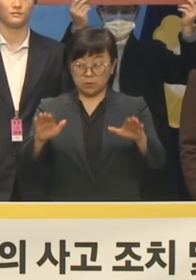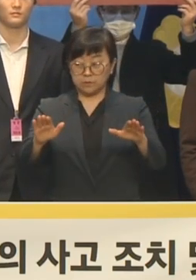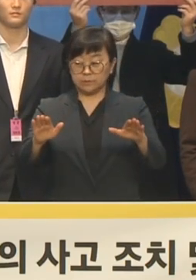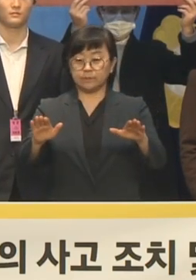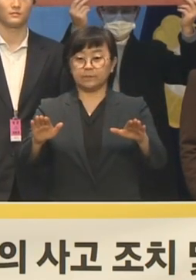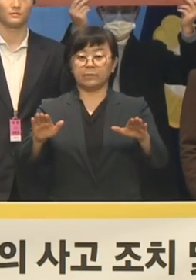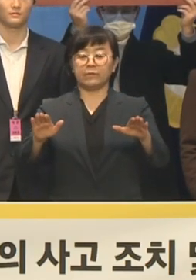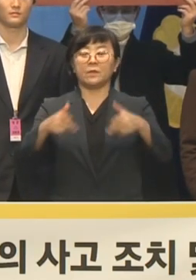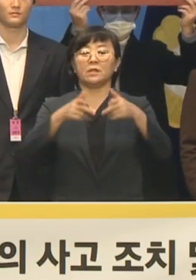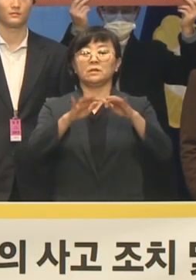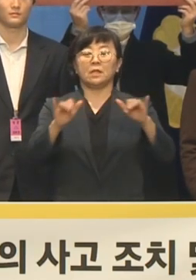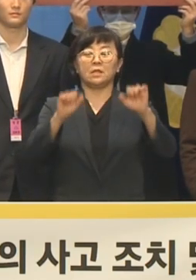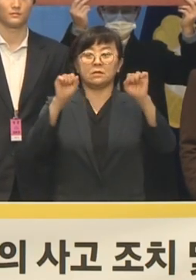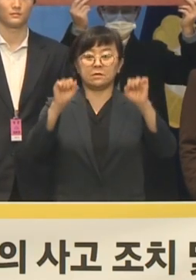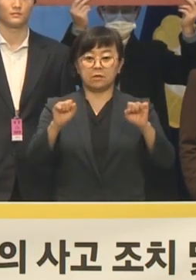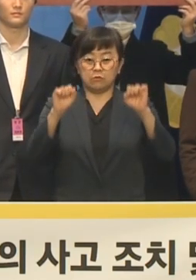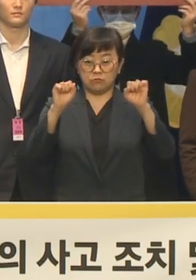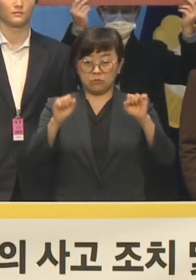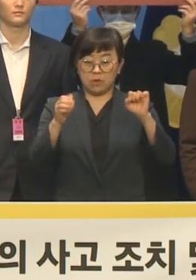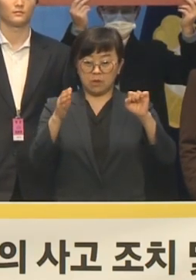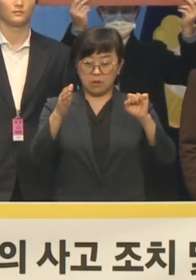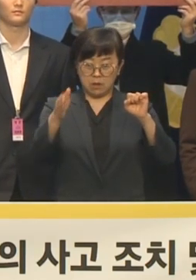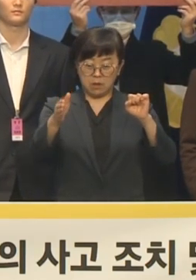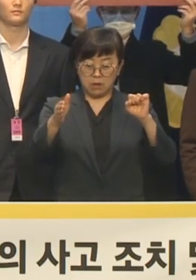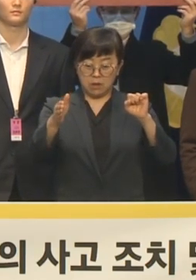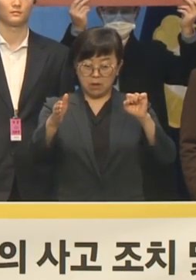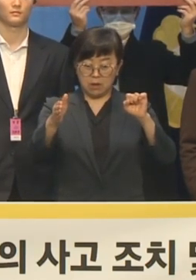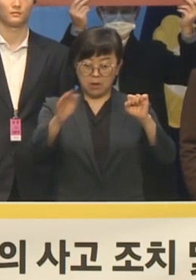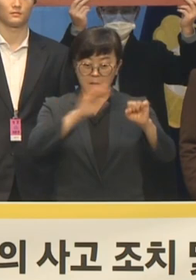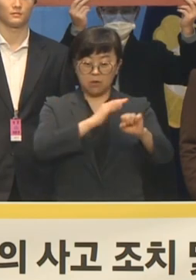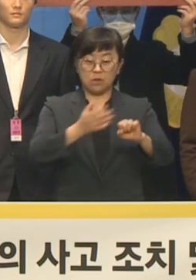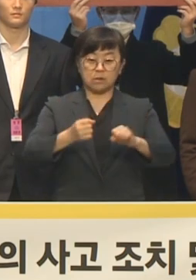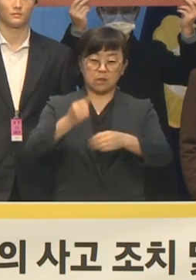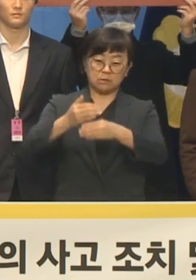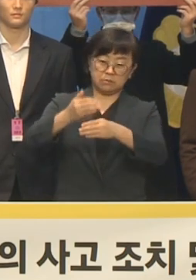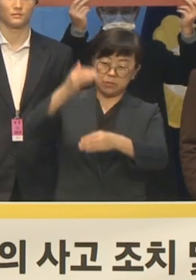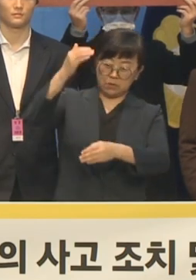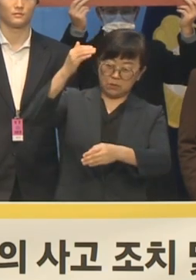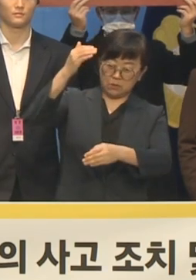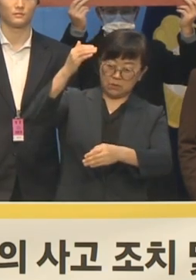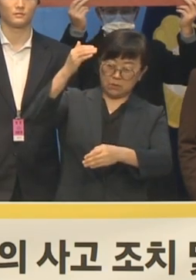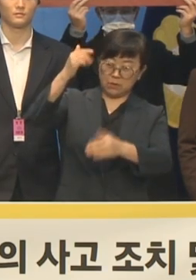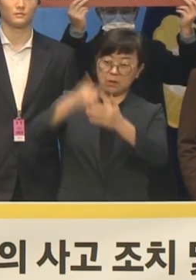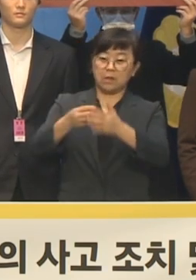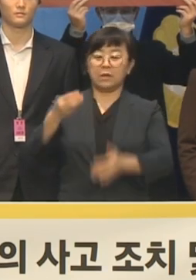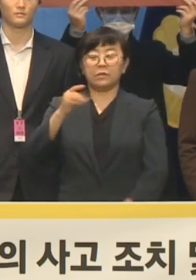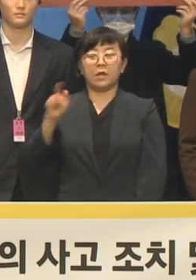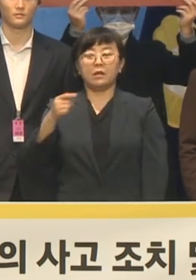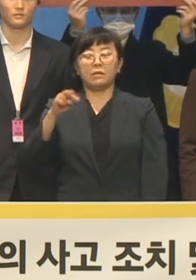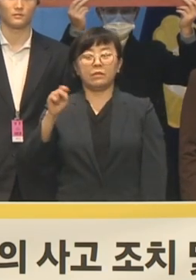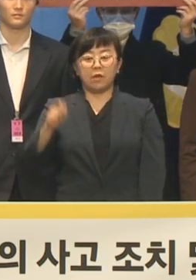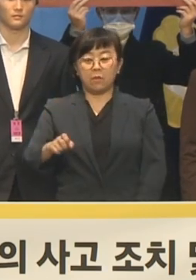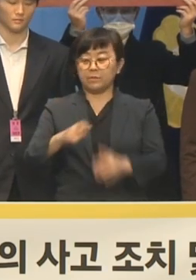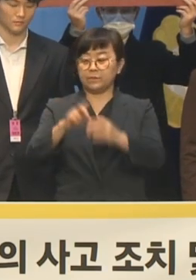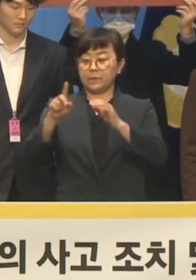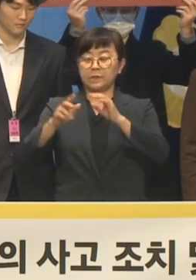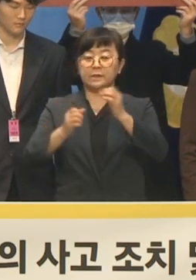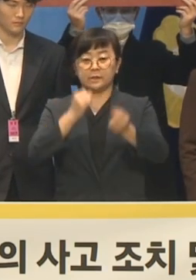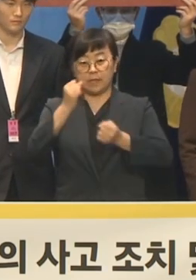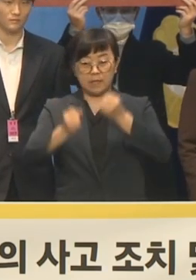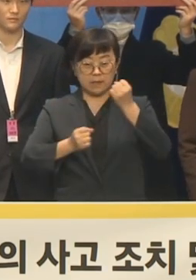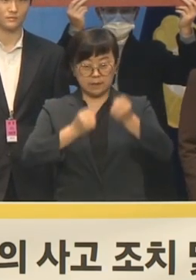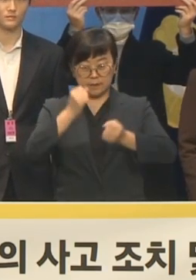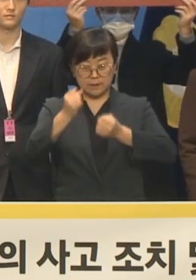자리는 장애인 체육계의 카르텔이라는 단단하고 높은 벽 앞에 있는 템덤 사이클 김정빈 선수와 파일럿